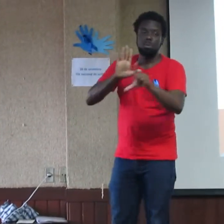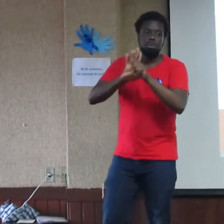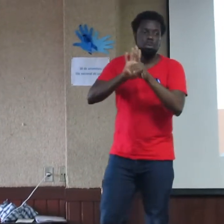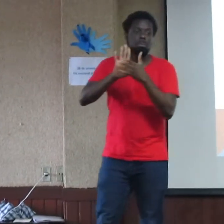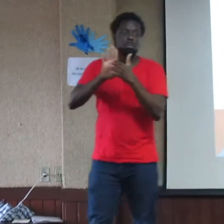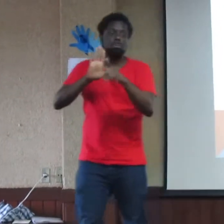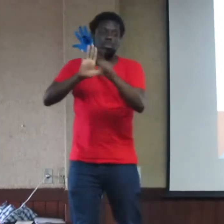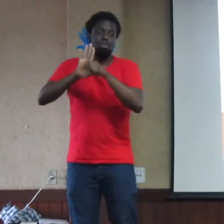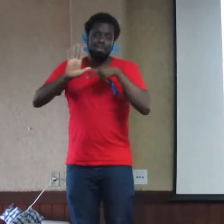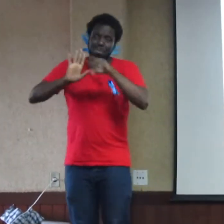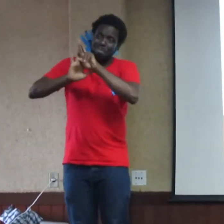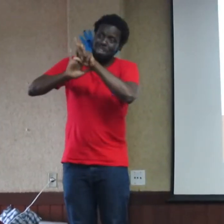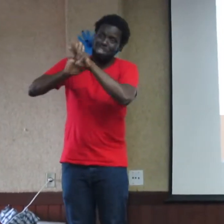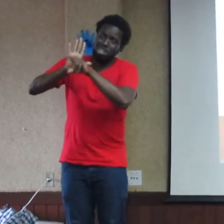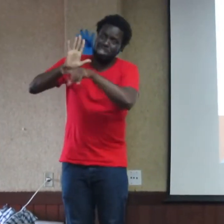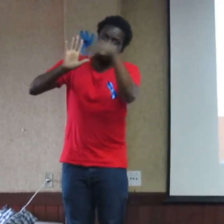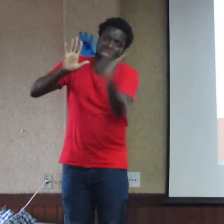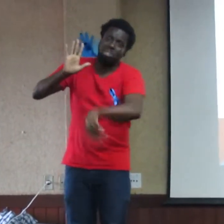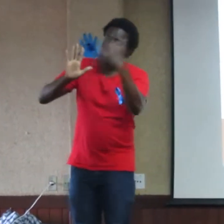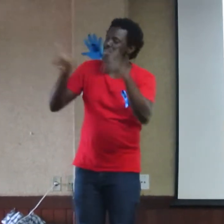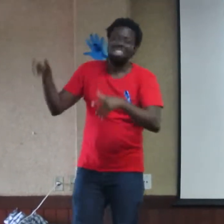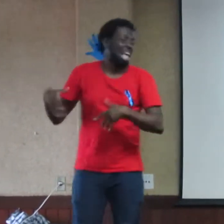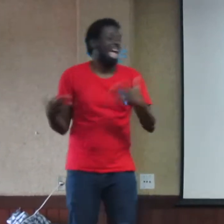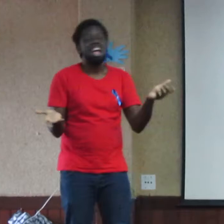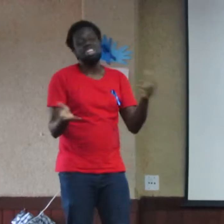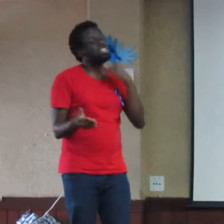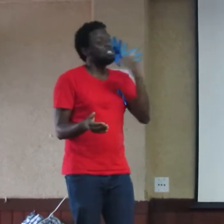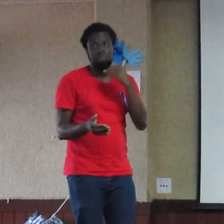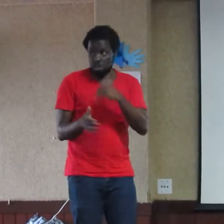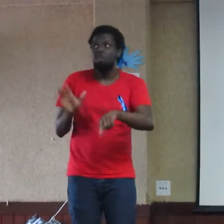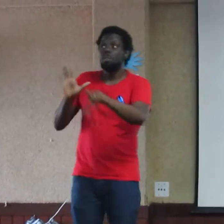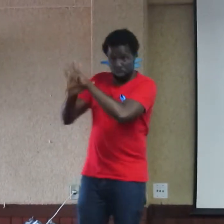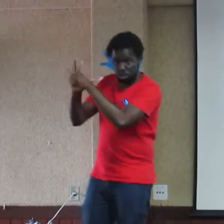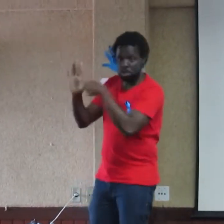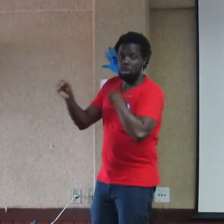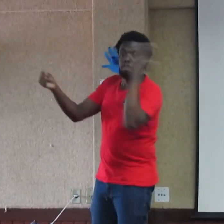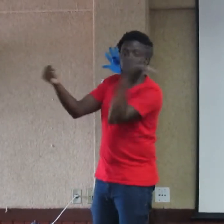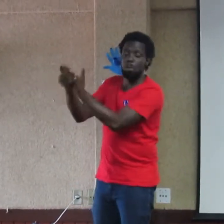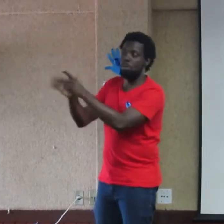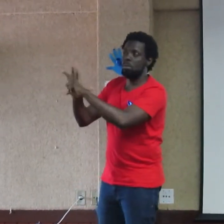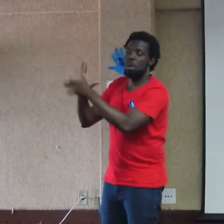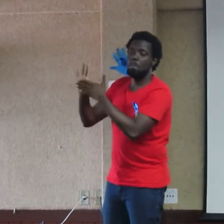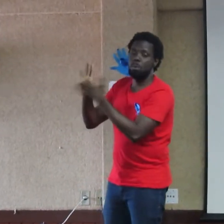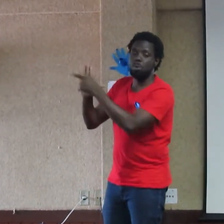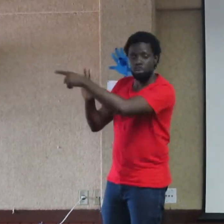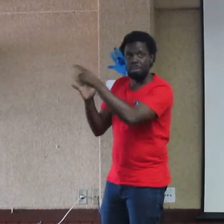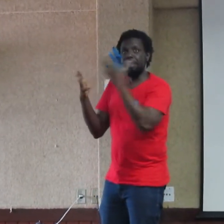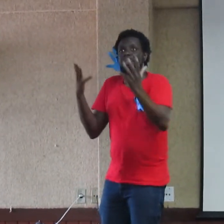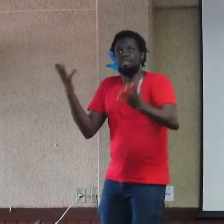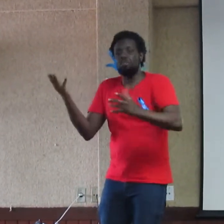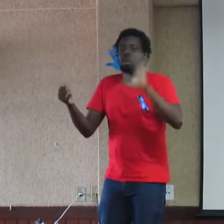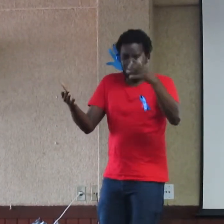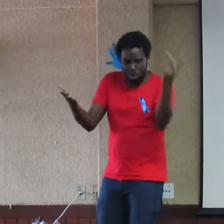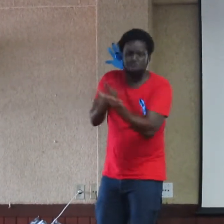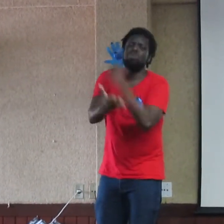indivíduo pertinho. Então, já tem essa lei sancionada e ainda falta muitos acontecimentos. Algumas pessoas dizem que não conseguem